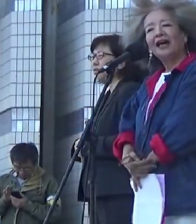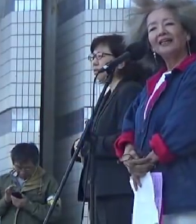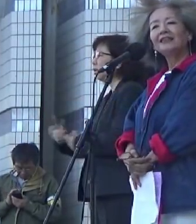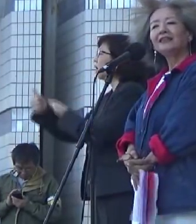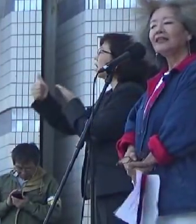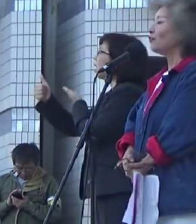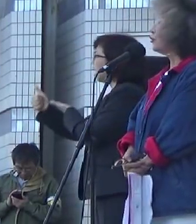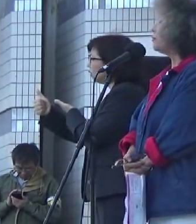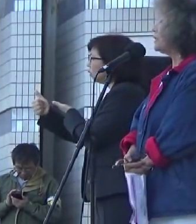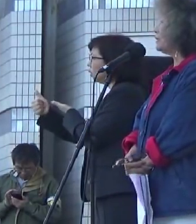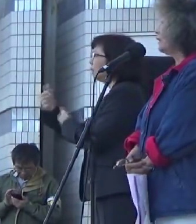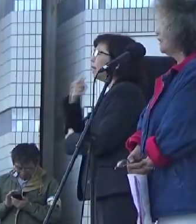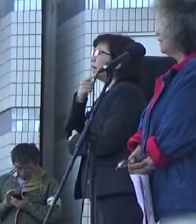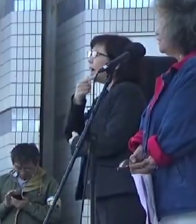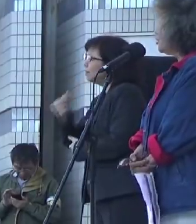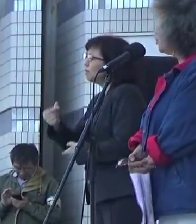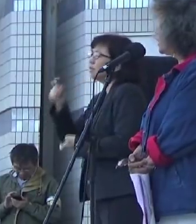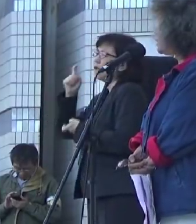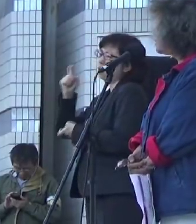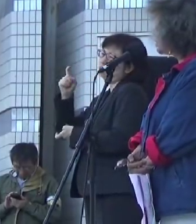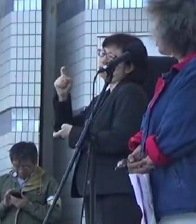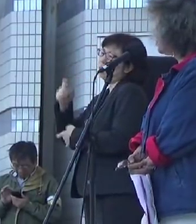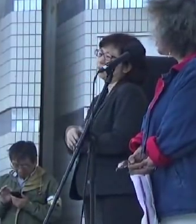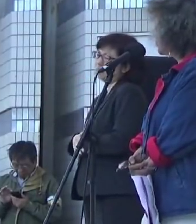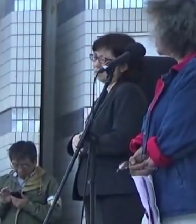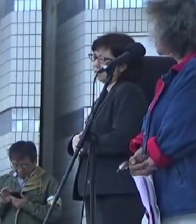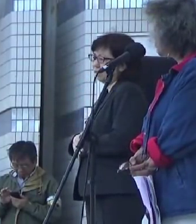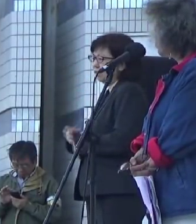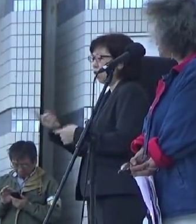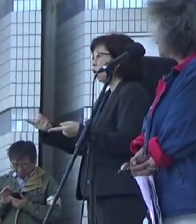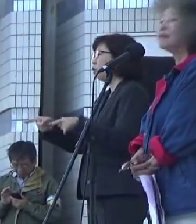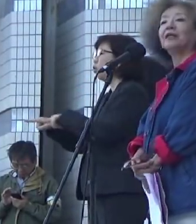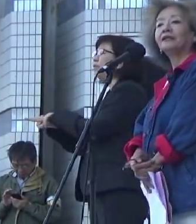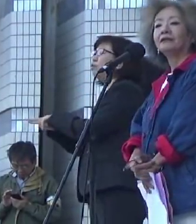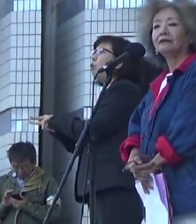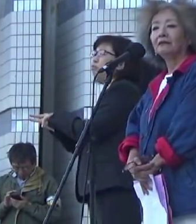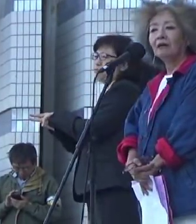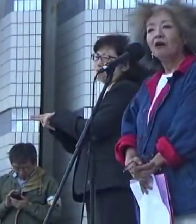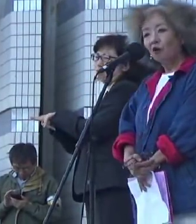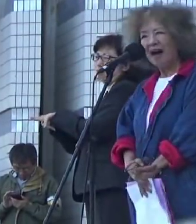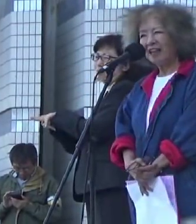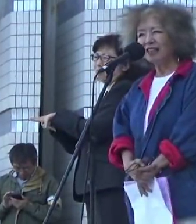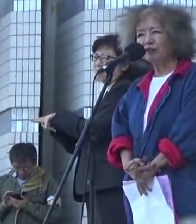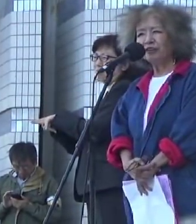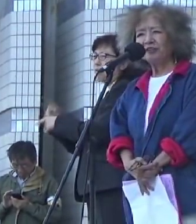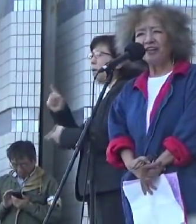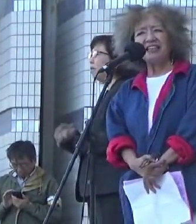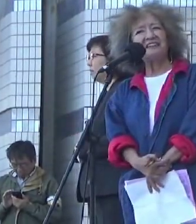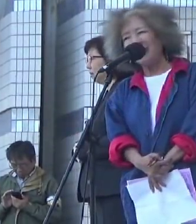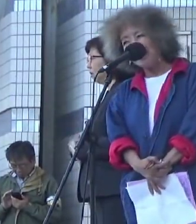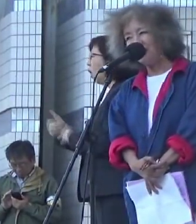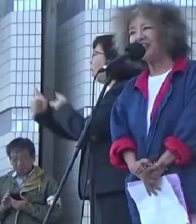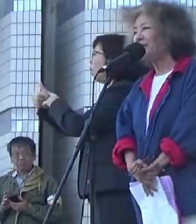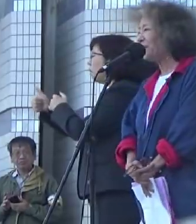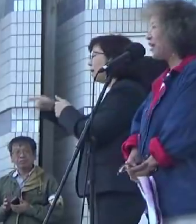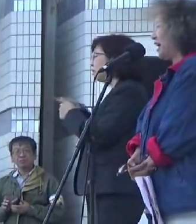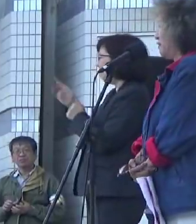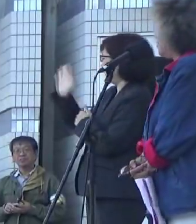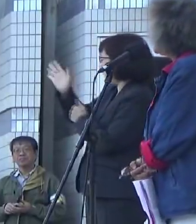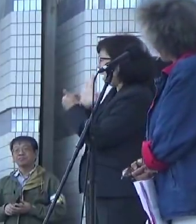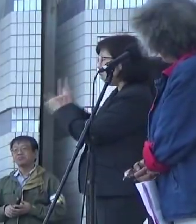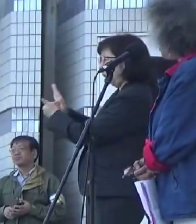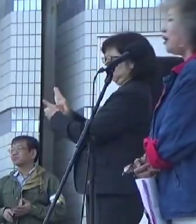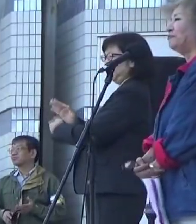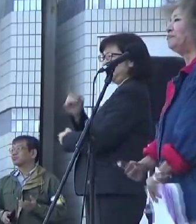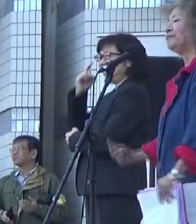彼の大好きな言葉に寄り添うという言葉があります。お前に寄り添われたくないよって心